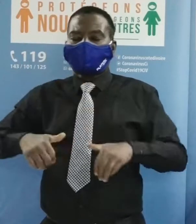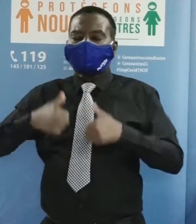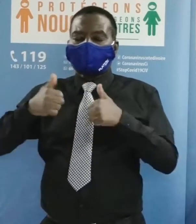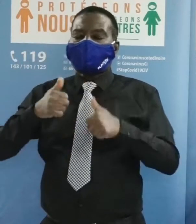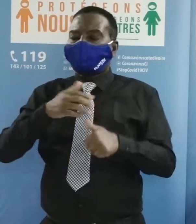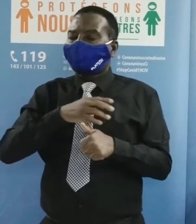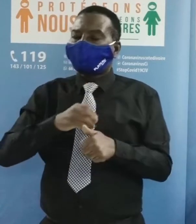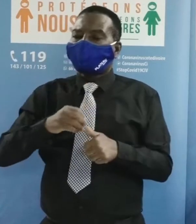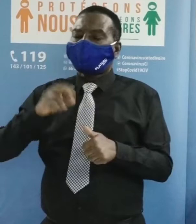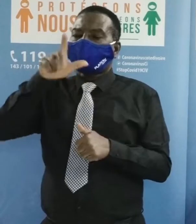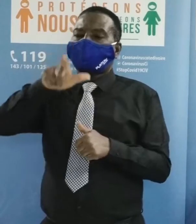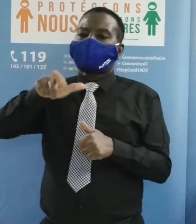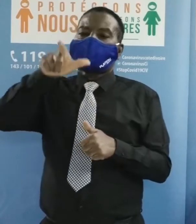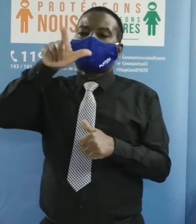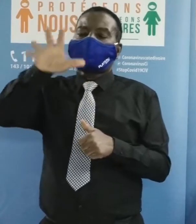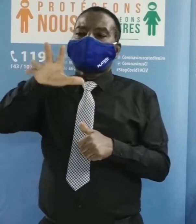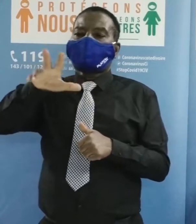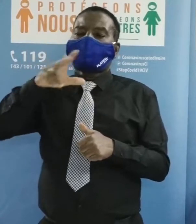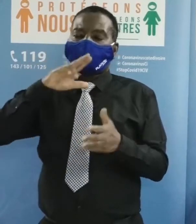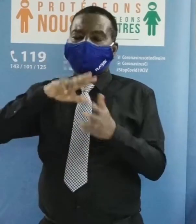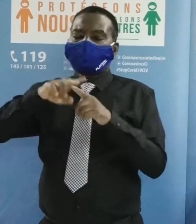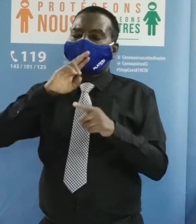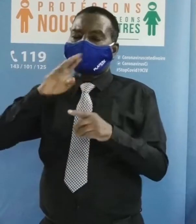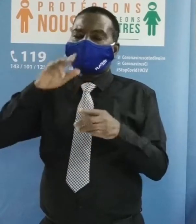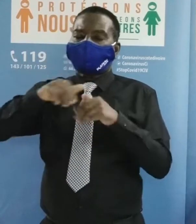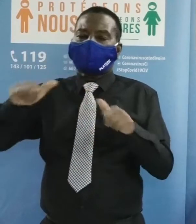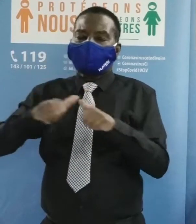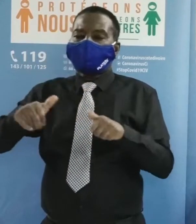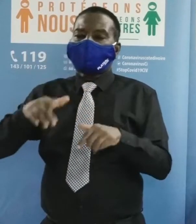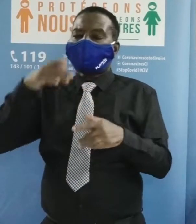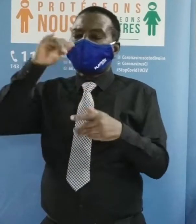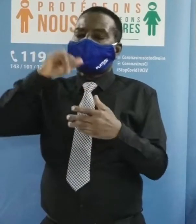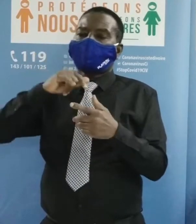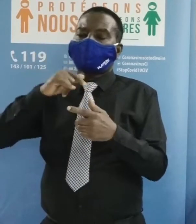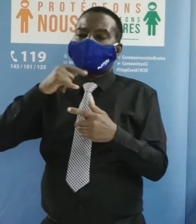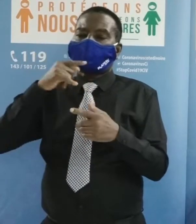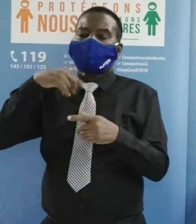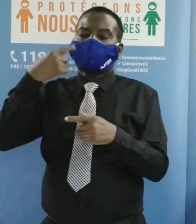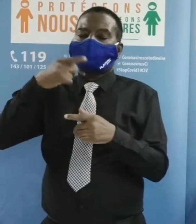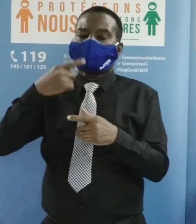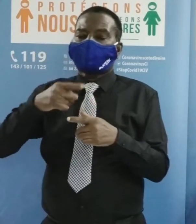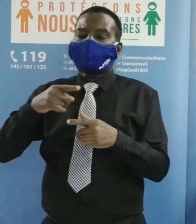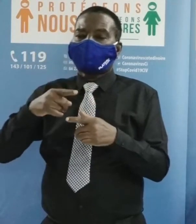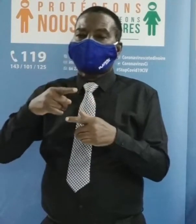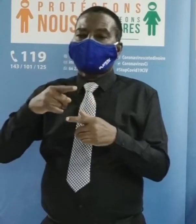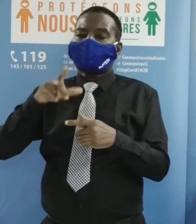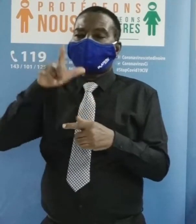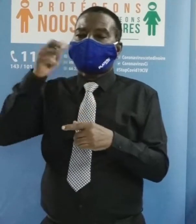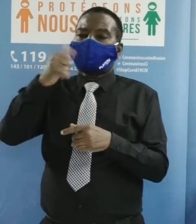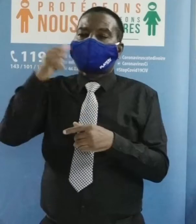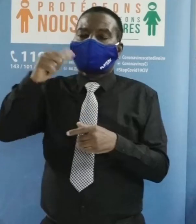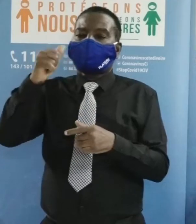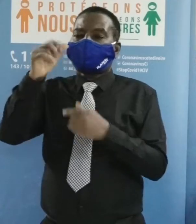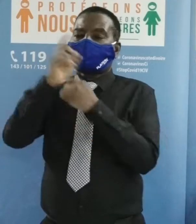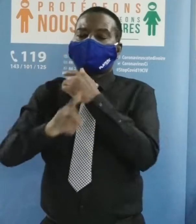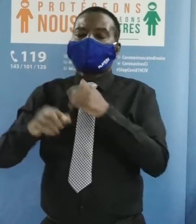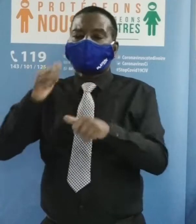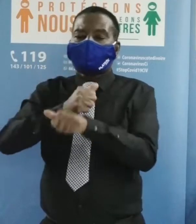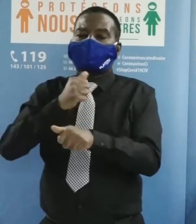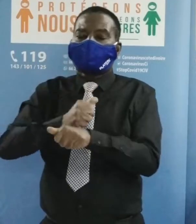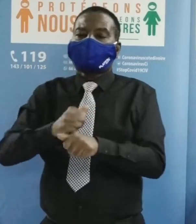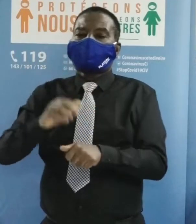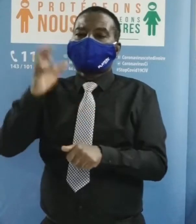pandémie 23 sont encore actifs dont les dix districts ceux des 10 d'ici d'abidjan aussi